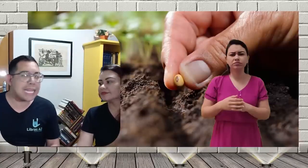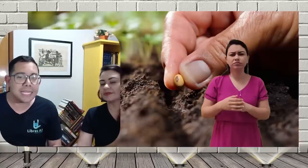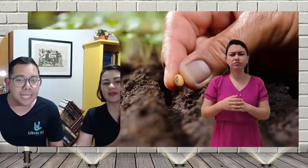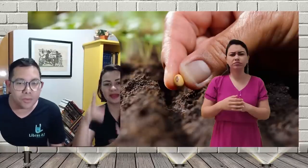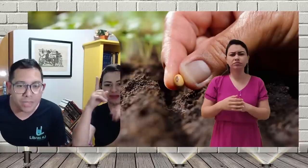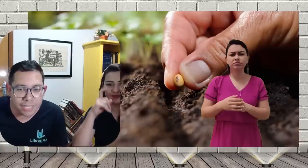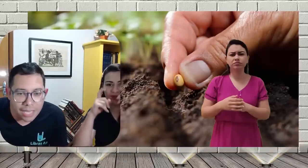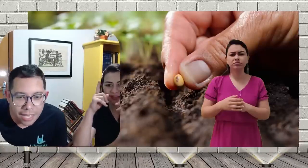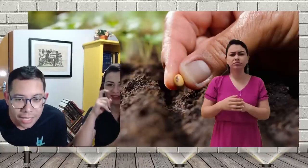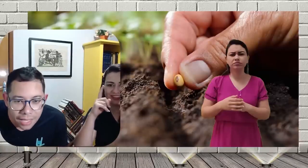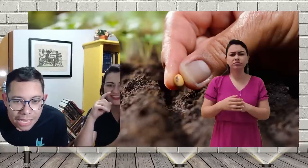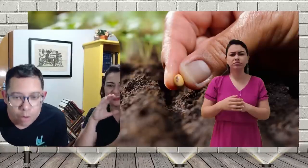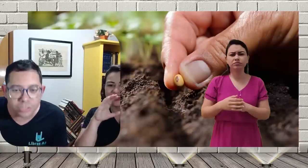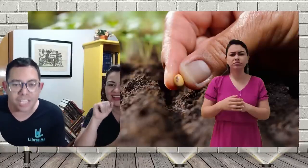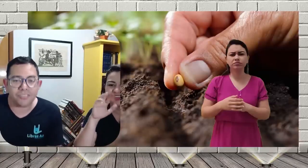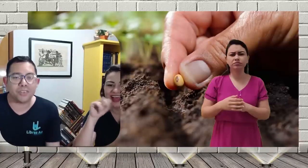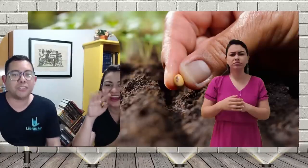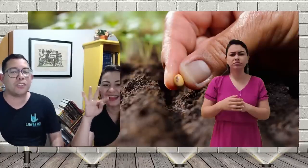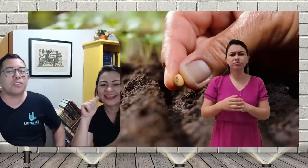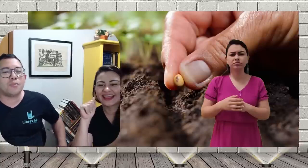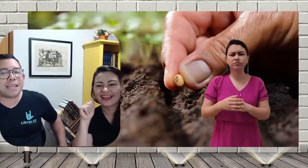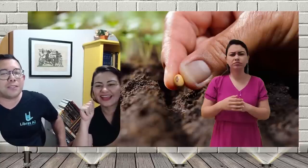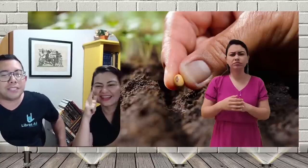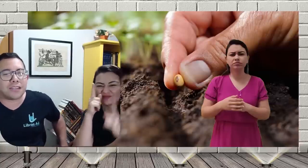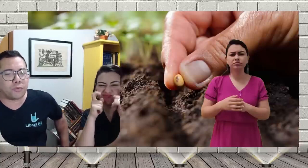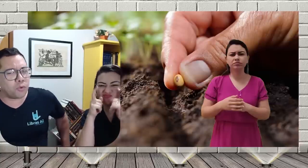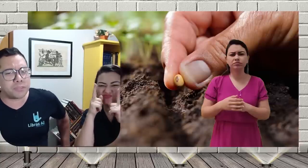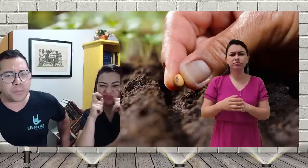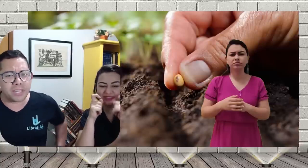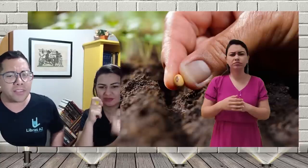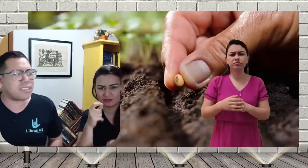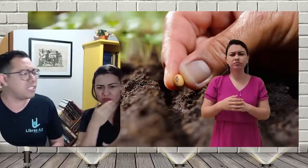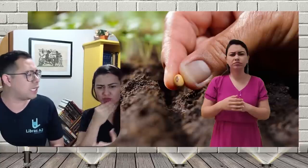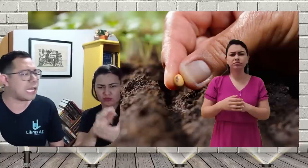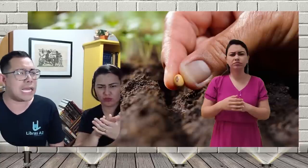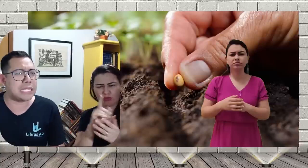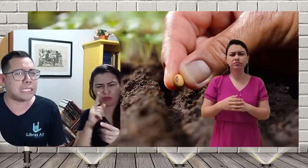careta, né? Eu vi até a Rosana falou que, que o marido dela falou, nossa, mas por que faz tanta careta aí?